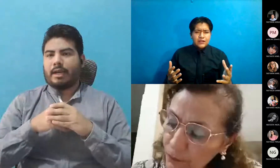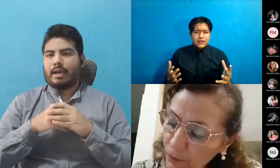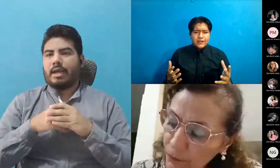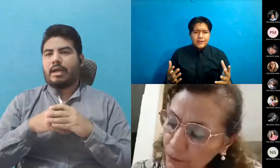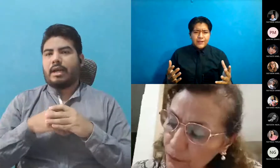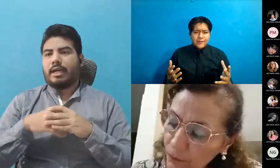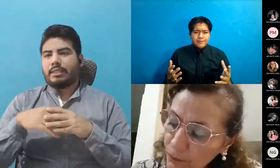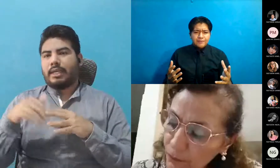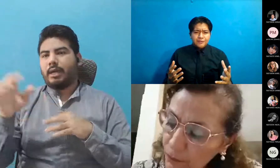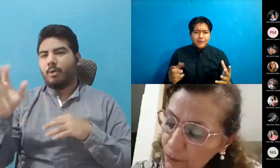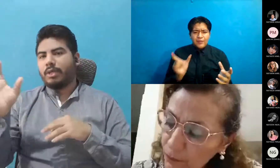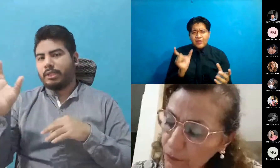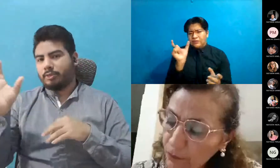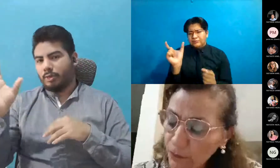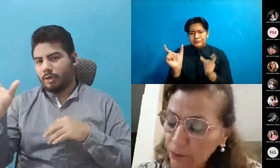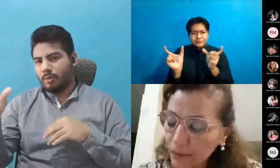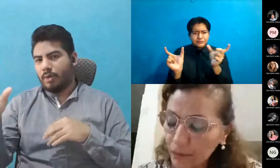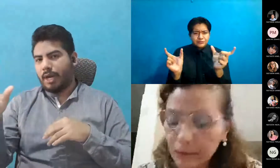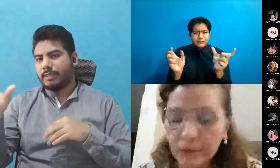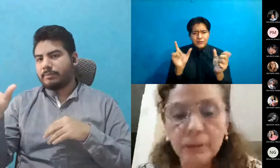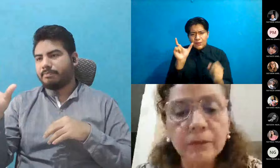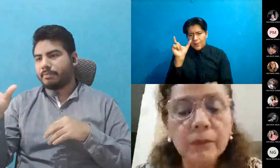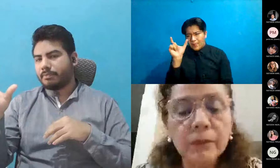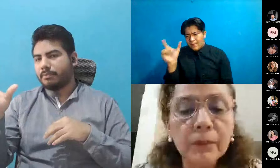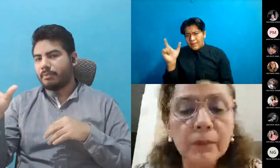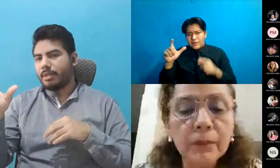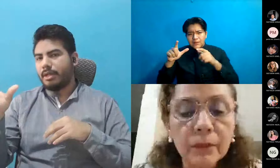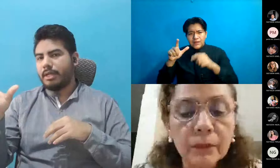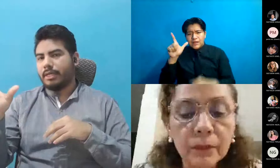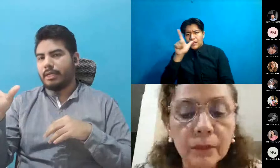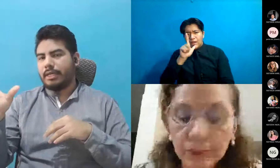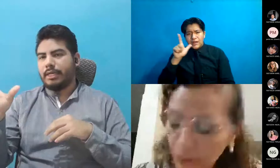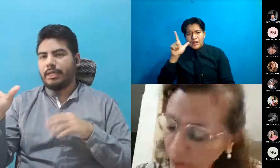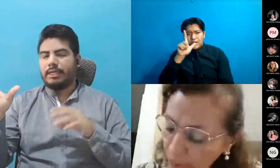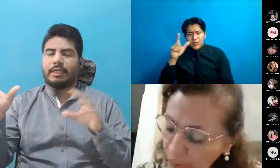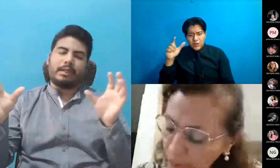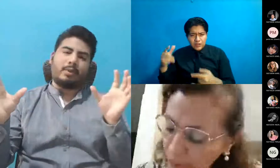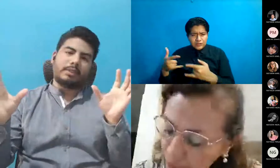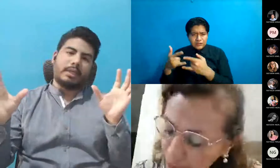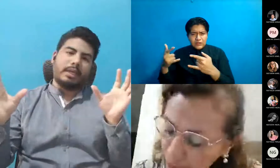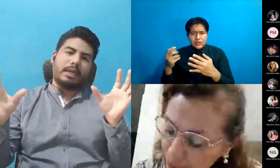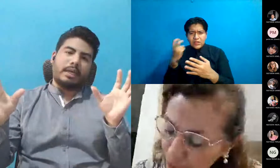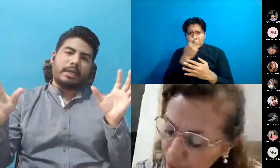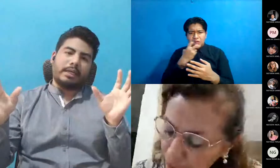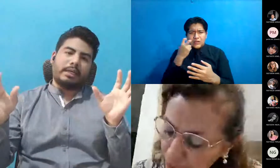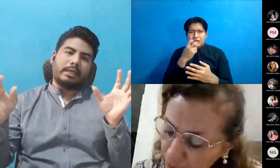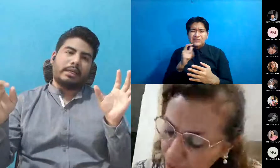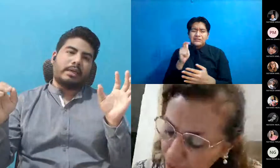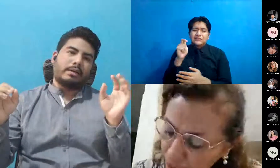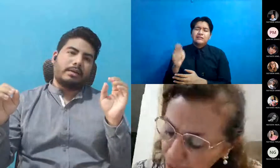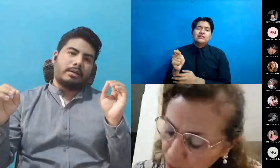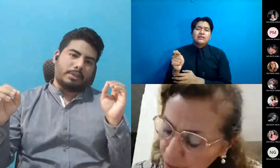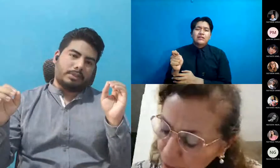de clasificar, las lenguas histórico-vocales y las lenguas